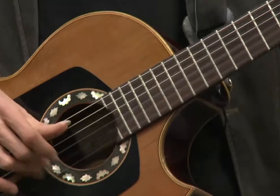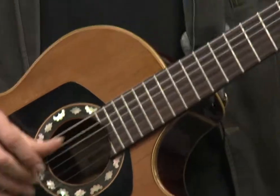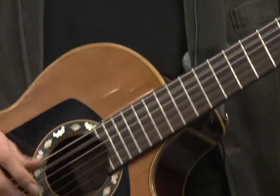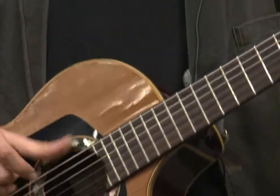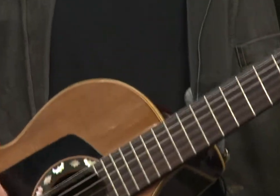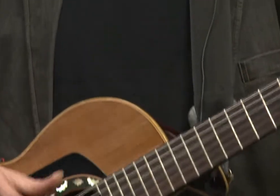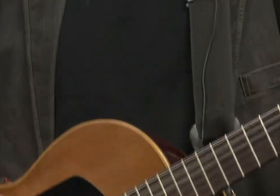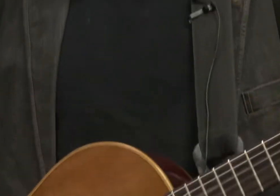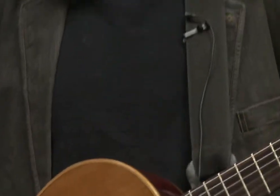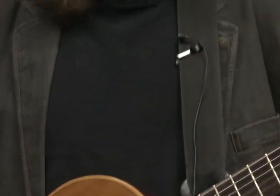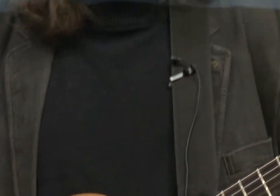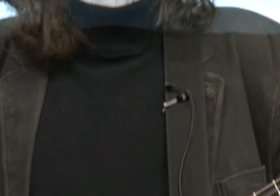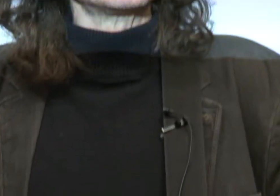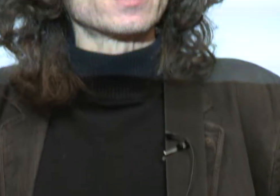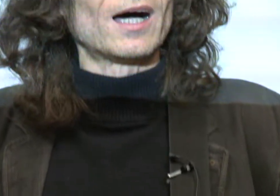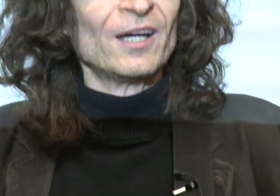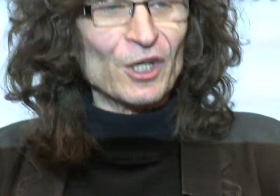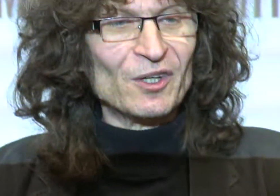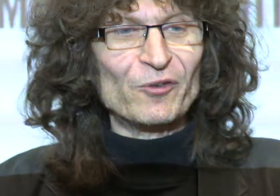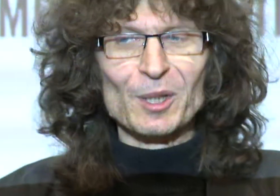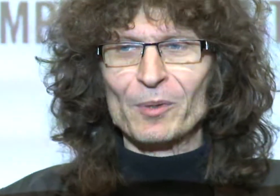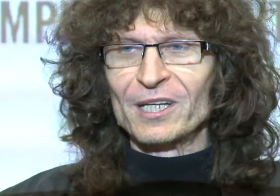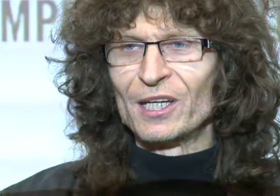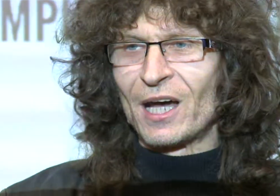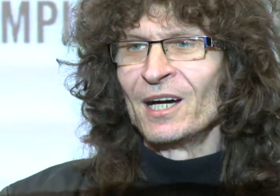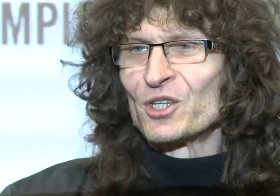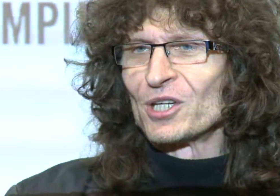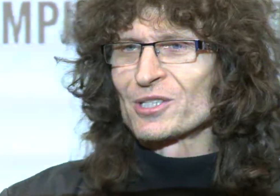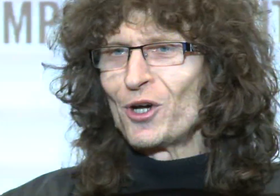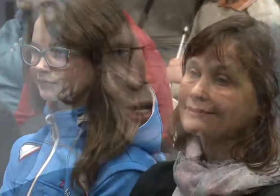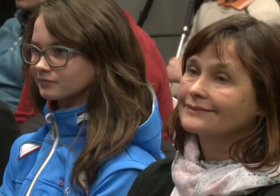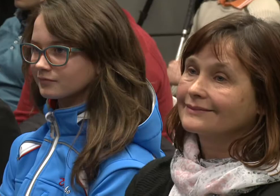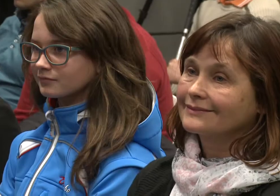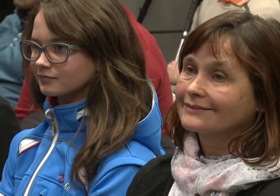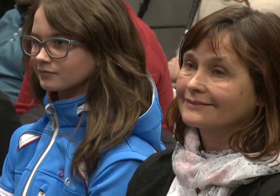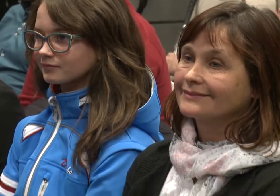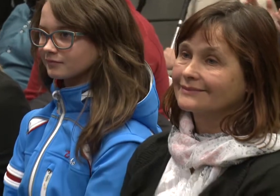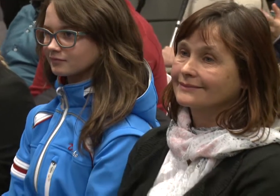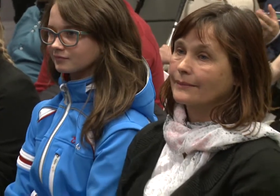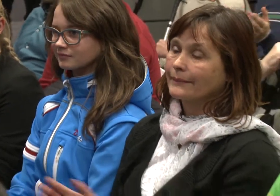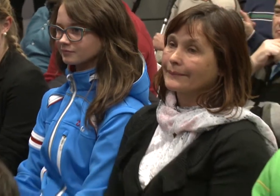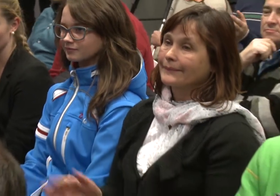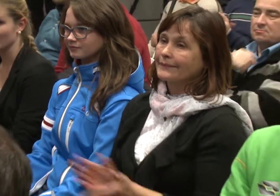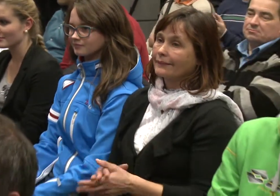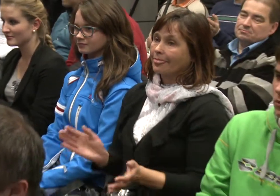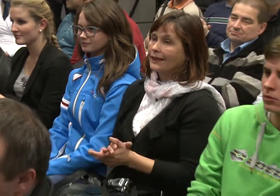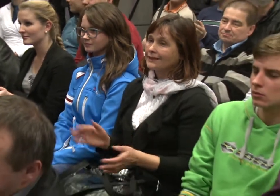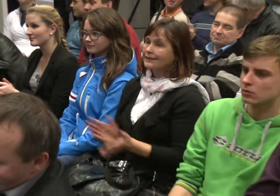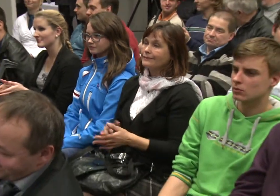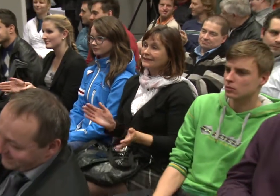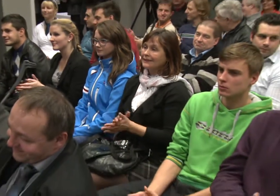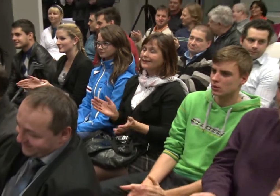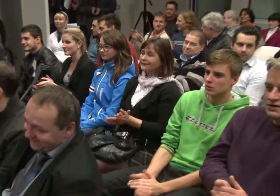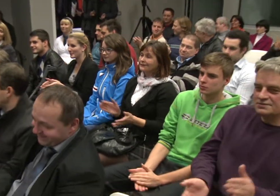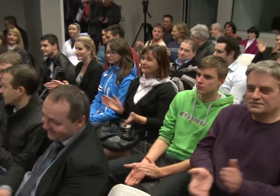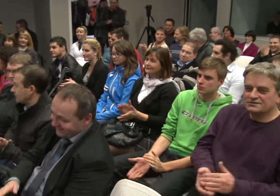in rotira, oscilira in vibrira, čisto nič primeru ni, je treba